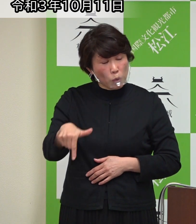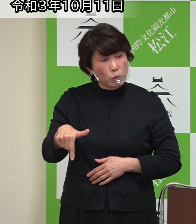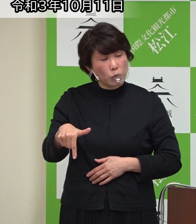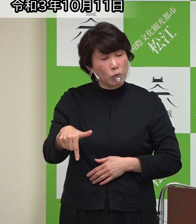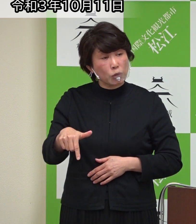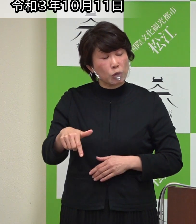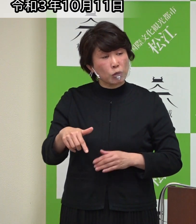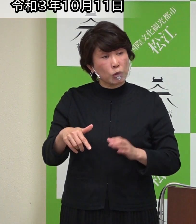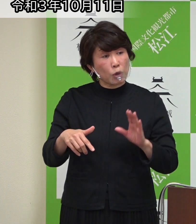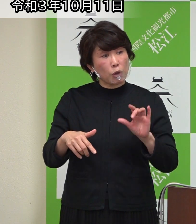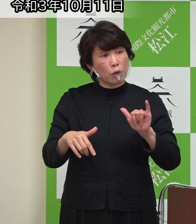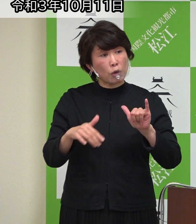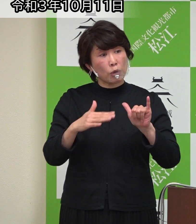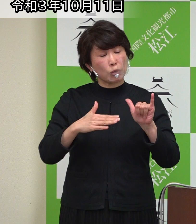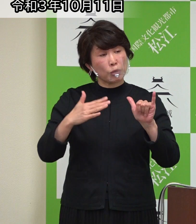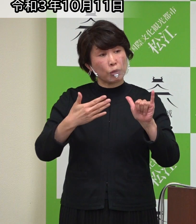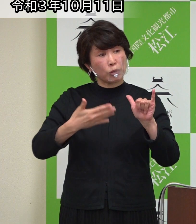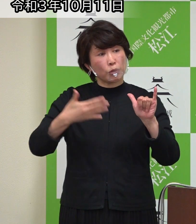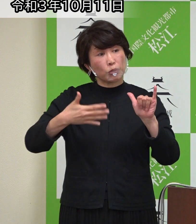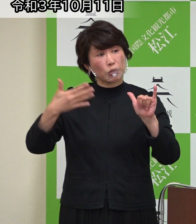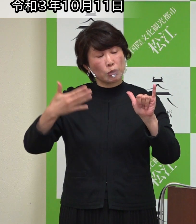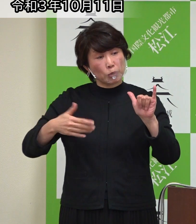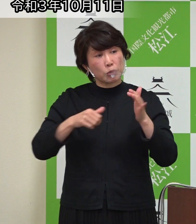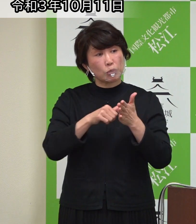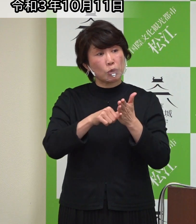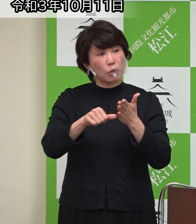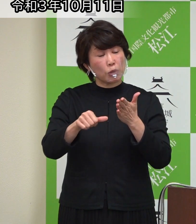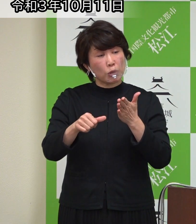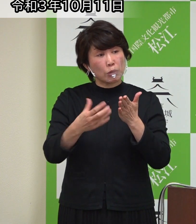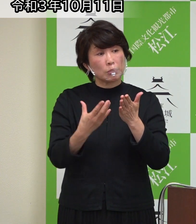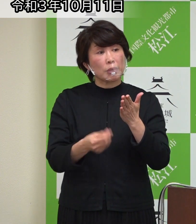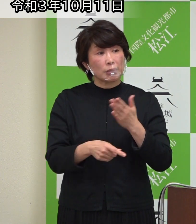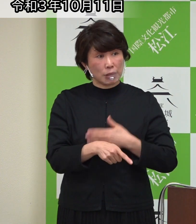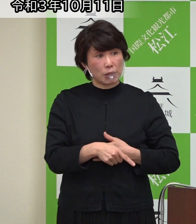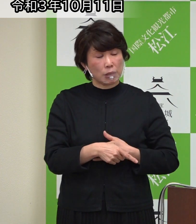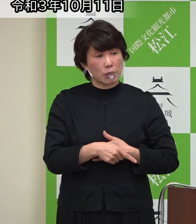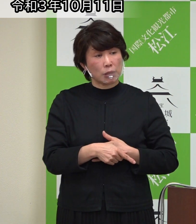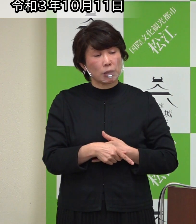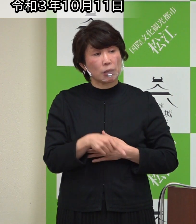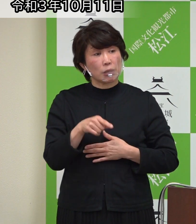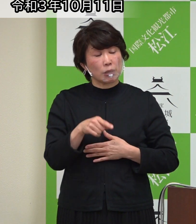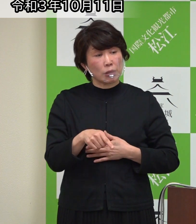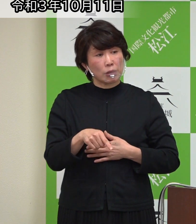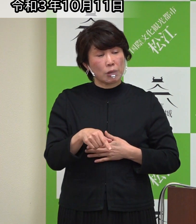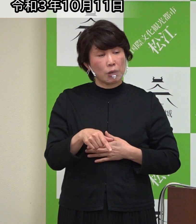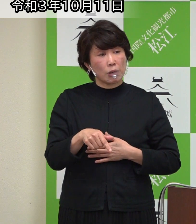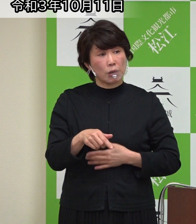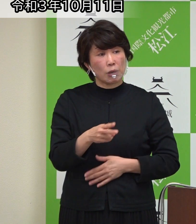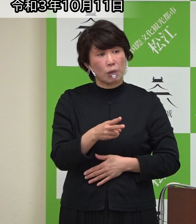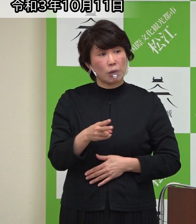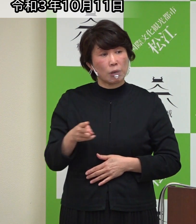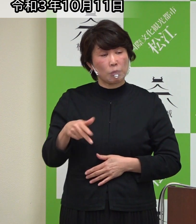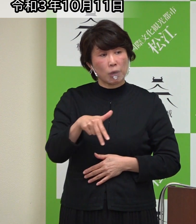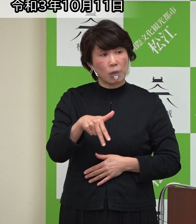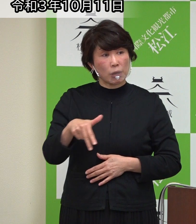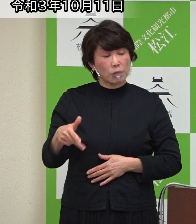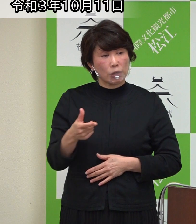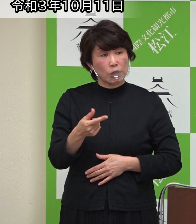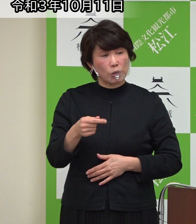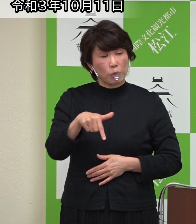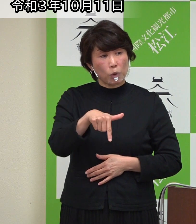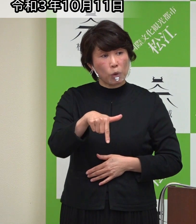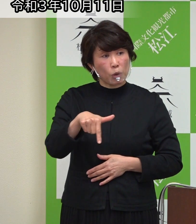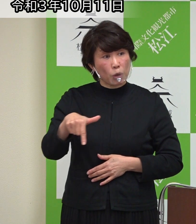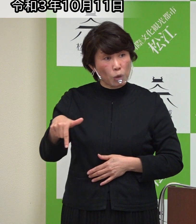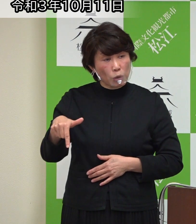録してあの見ているんですけれども、はい、あのバズマフが何をやってるかっていうのをもうちょっとあの詳細に